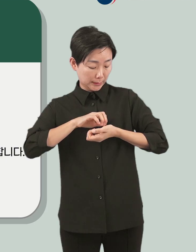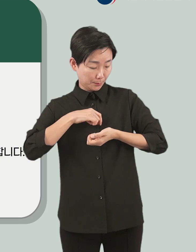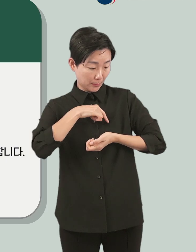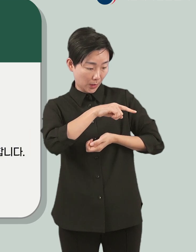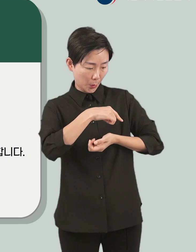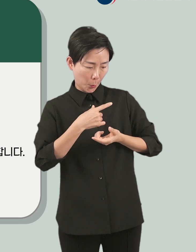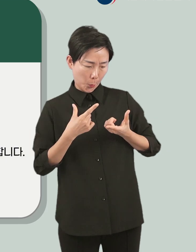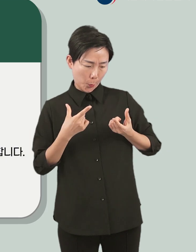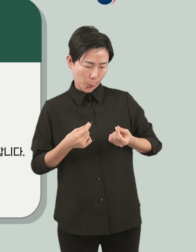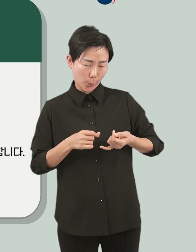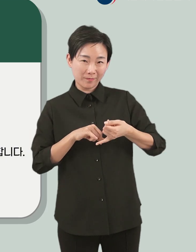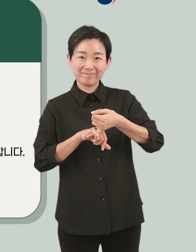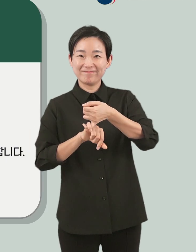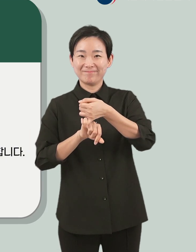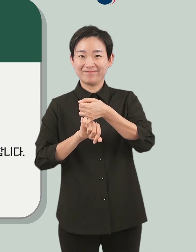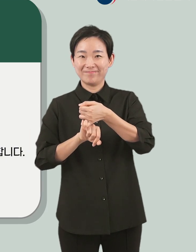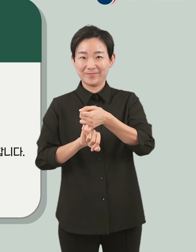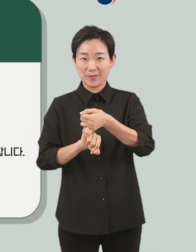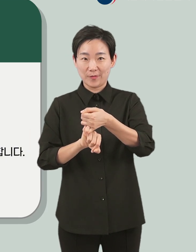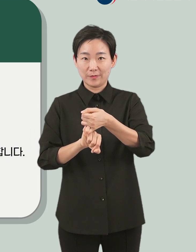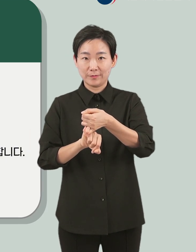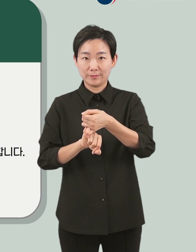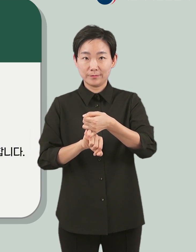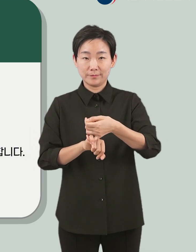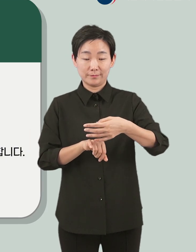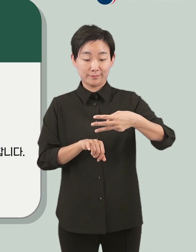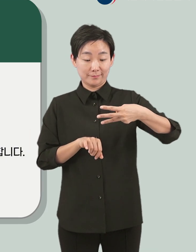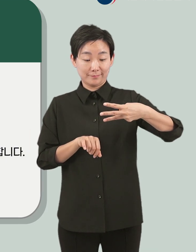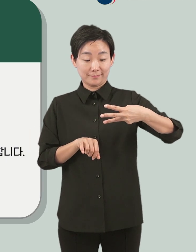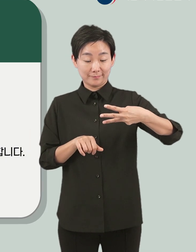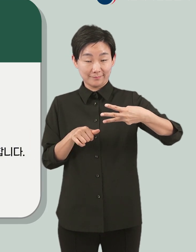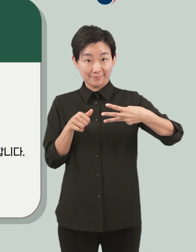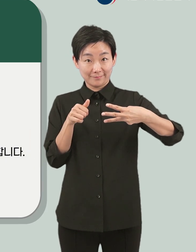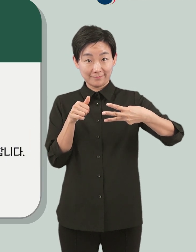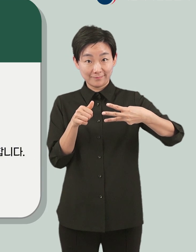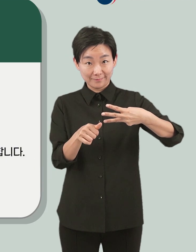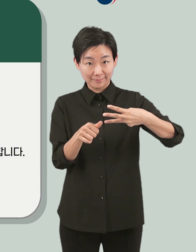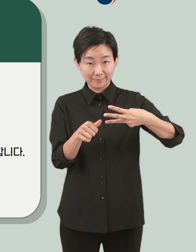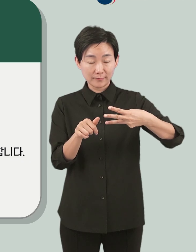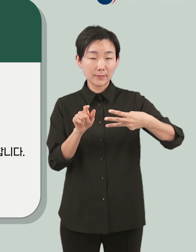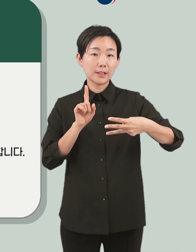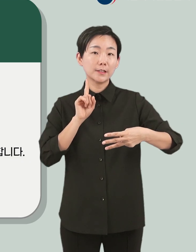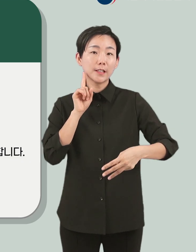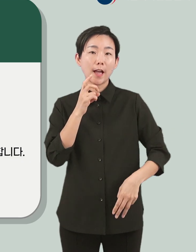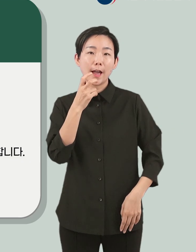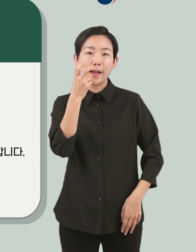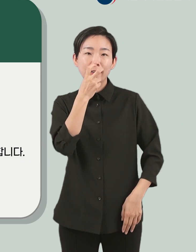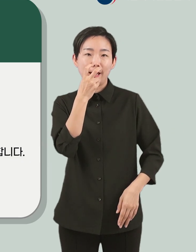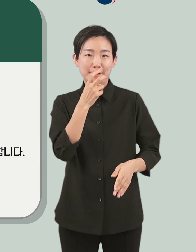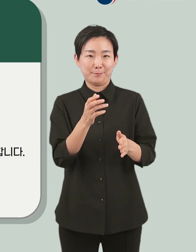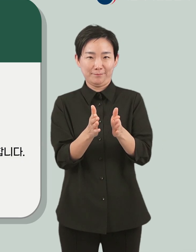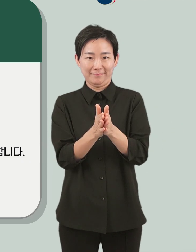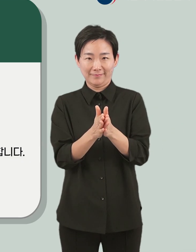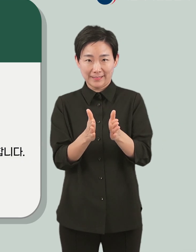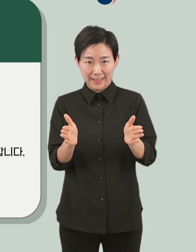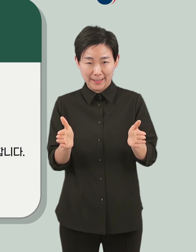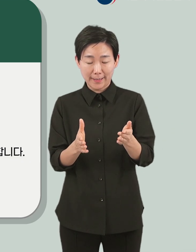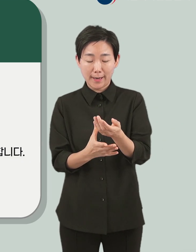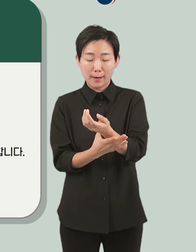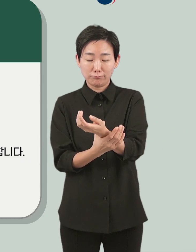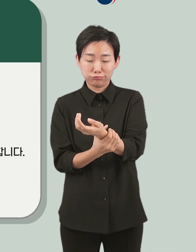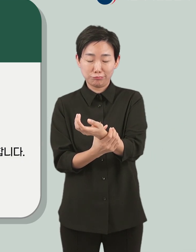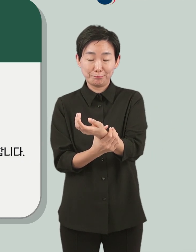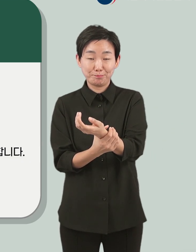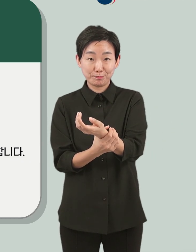빠지면 다시 끼워 넣어 사용합니다. 커프를 단단히 고정한 뒤 커프를 심장과 같은 높이에 위치하도록